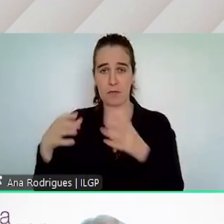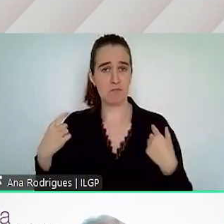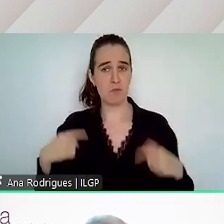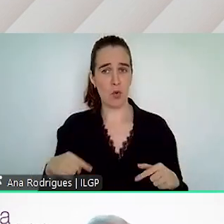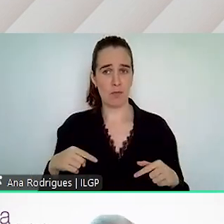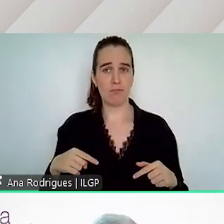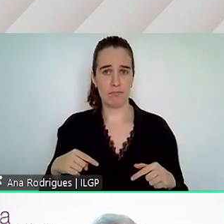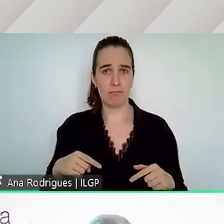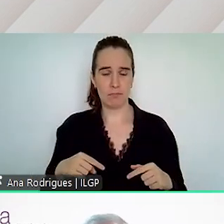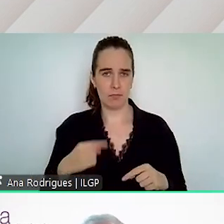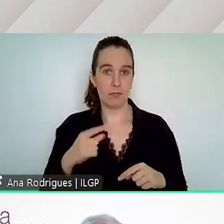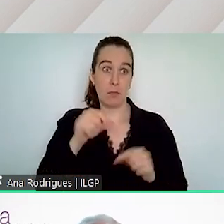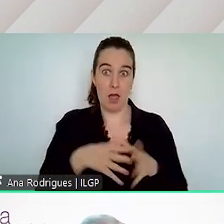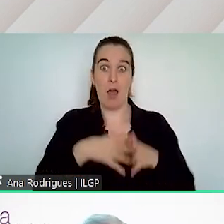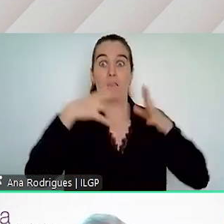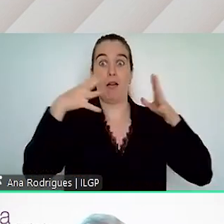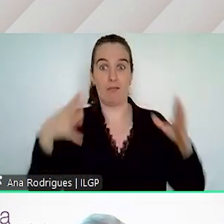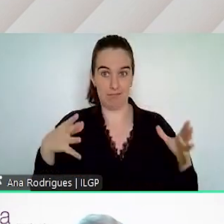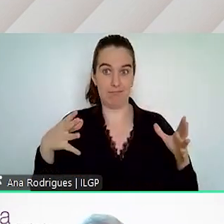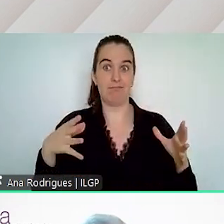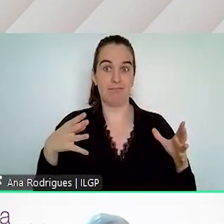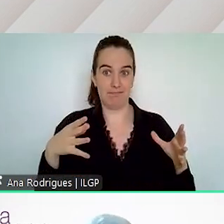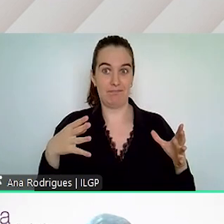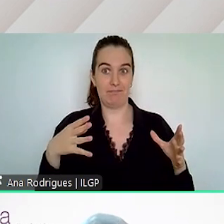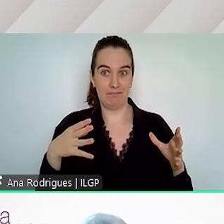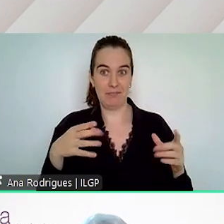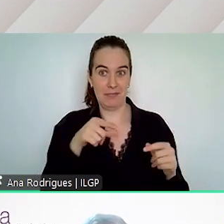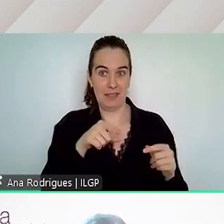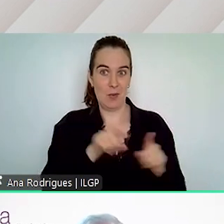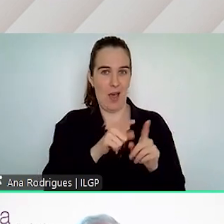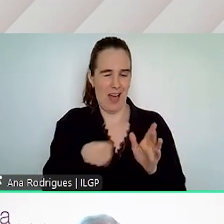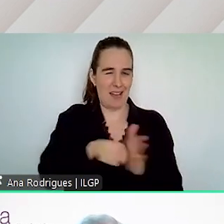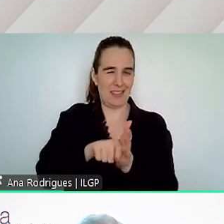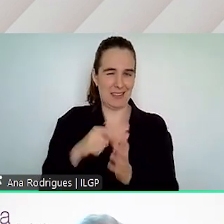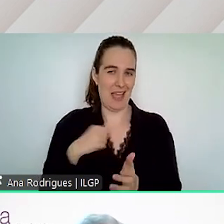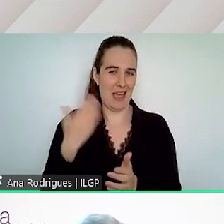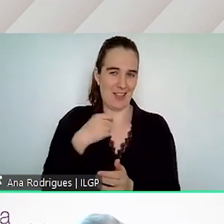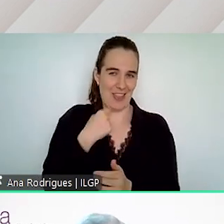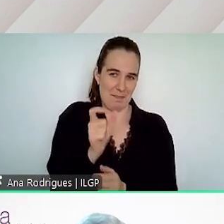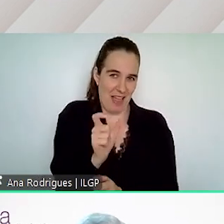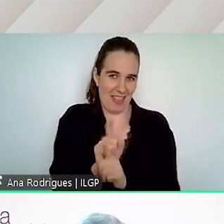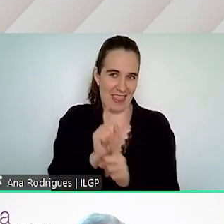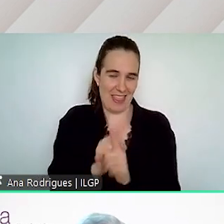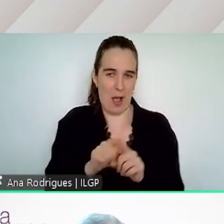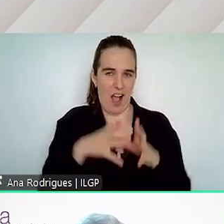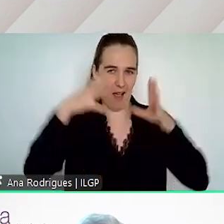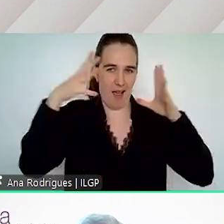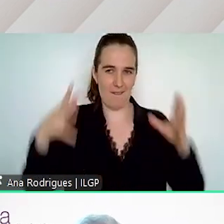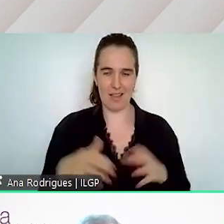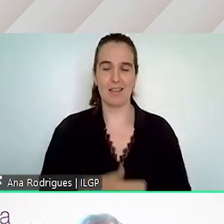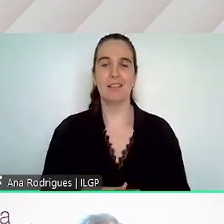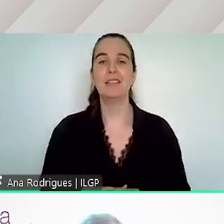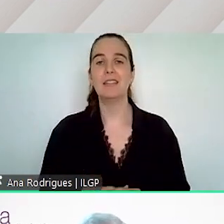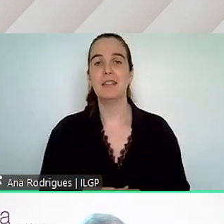Entidades mastodônticas, para usar o adjetivo que eu, de uma forma um bocadinho provocadora, estou aqui a utilizar. Mas